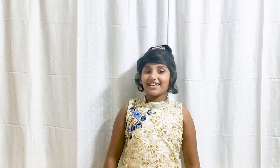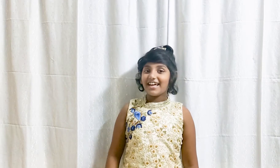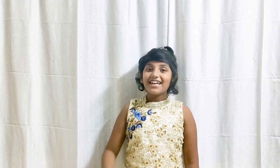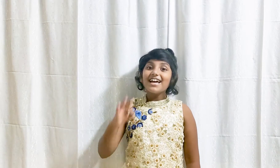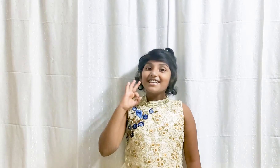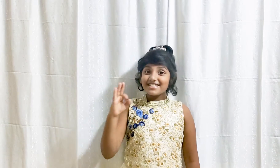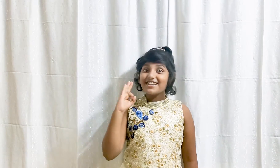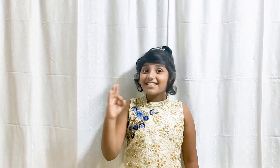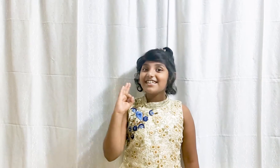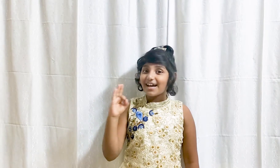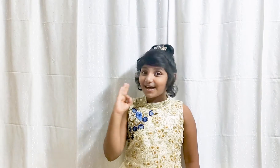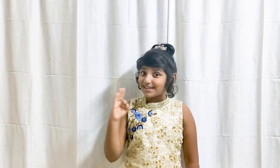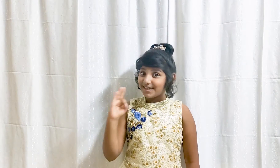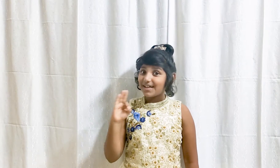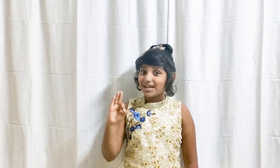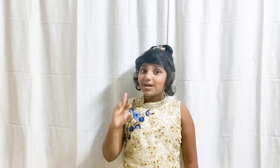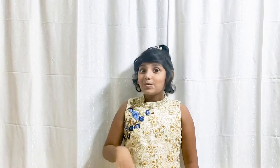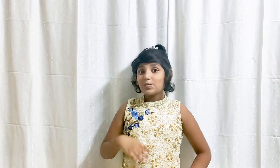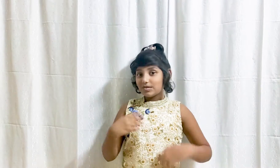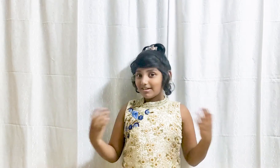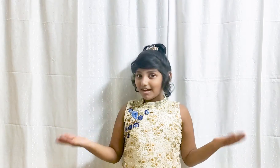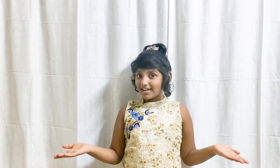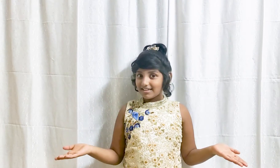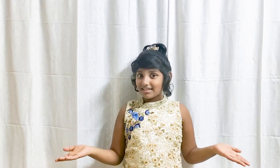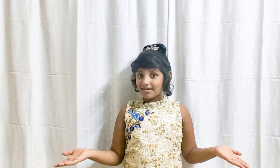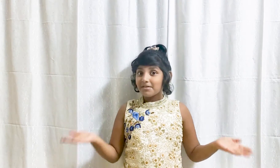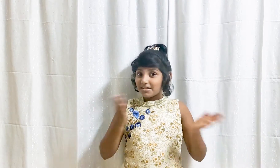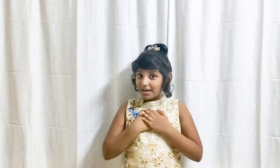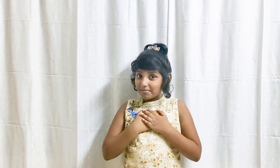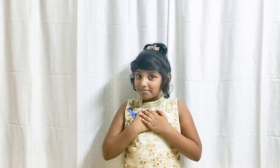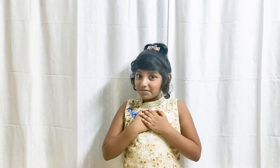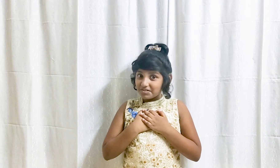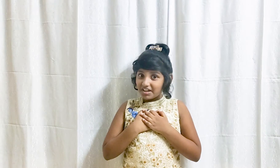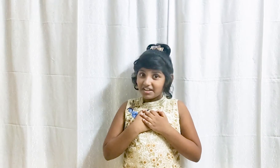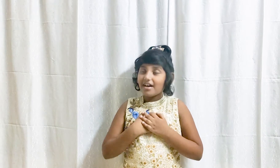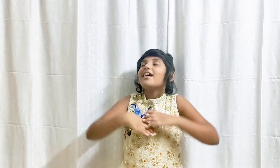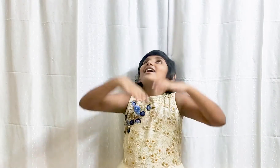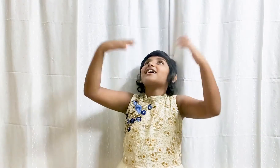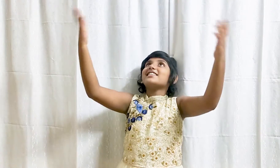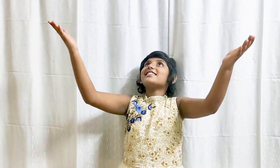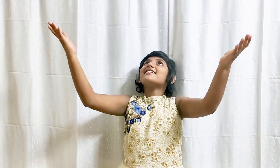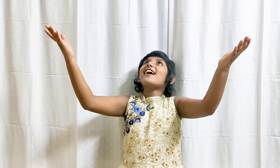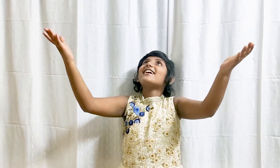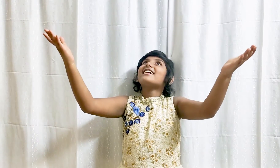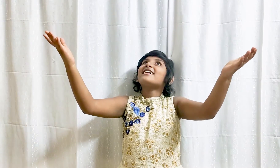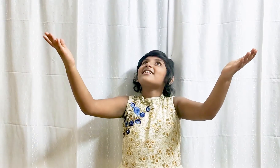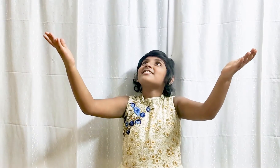நேசிப்பதற்கான சரியான உதாரணம் நம்முடைய கர்த்தராகிய